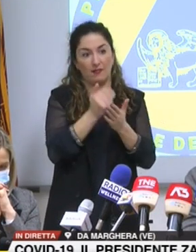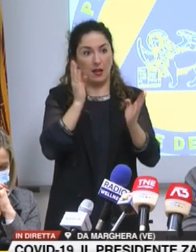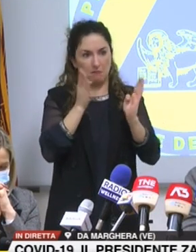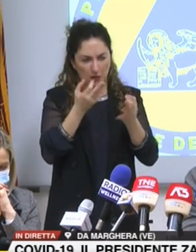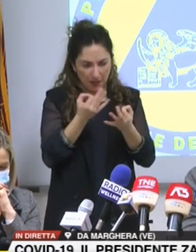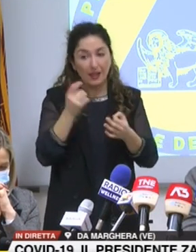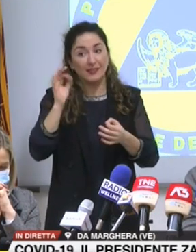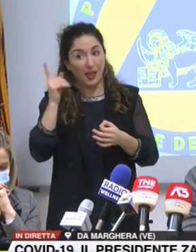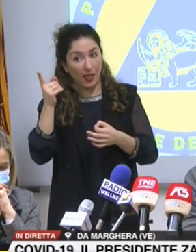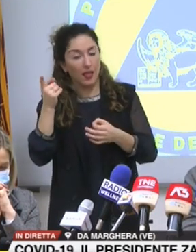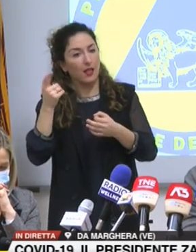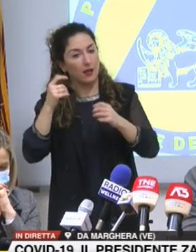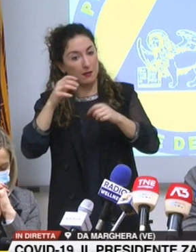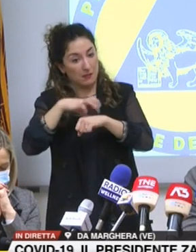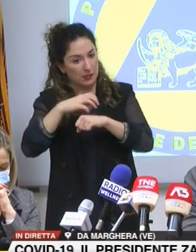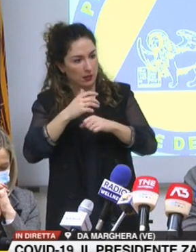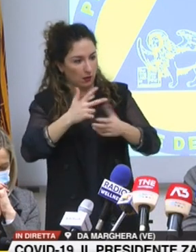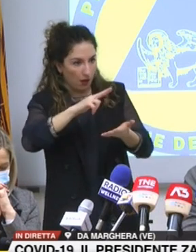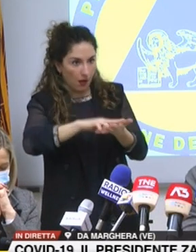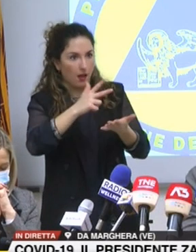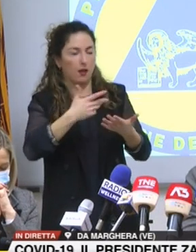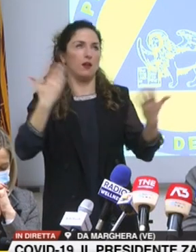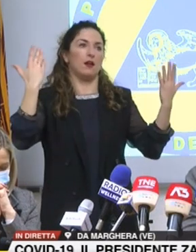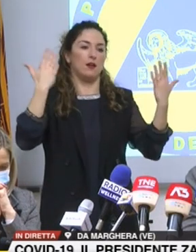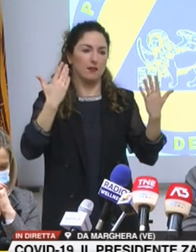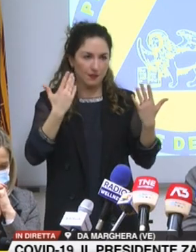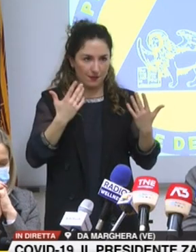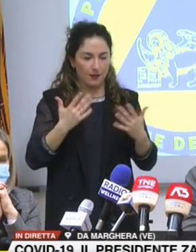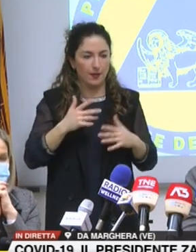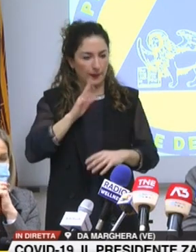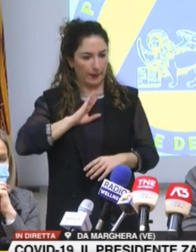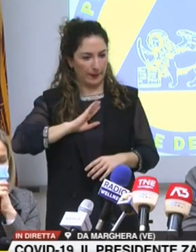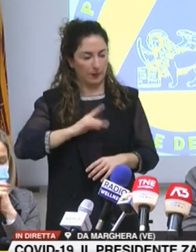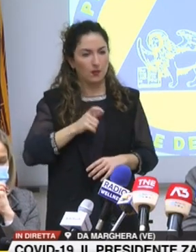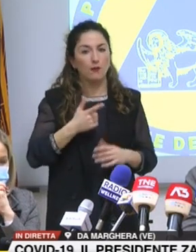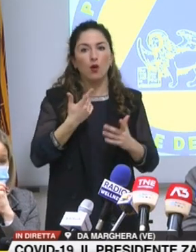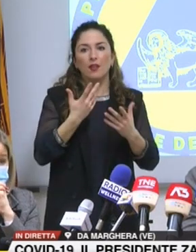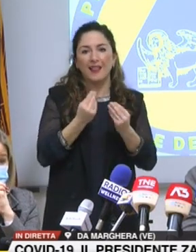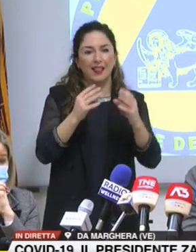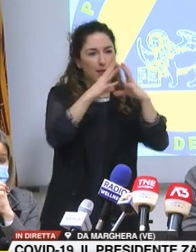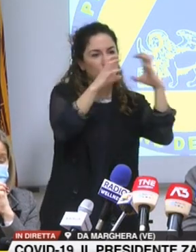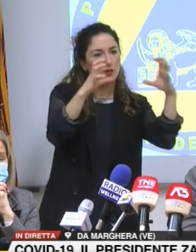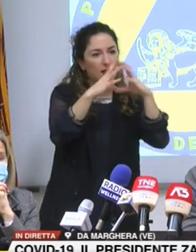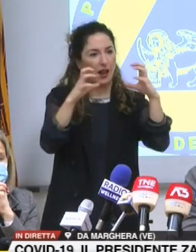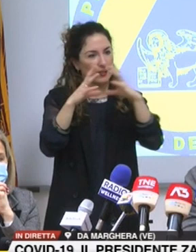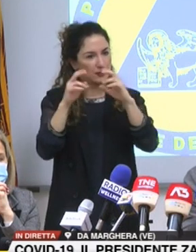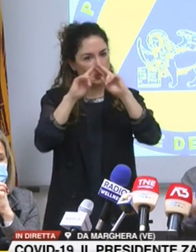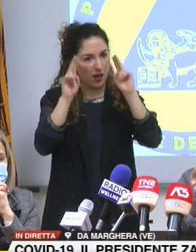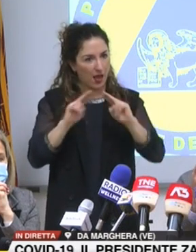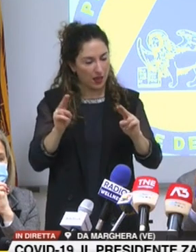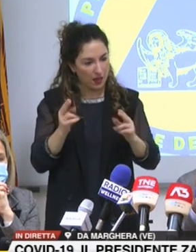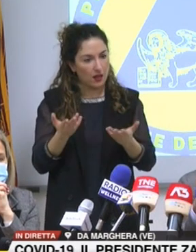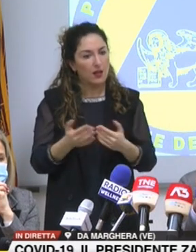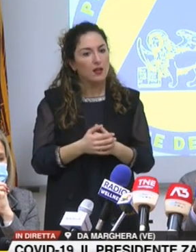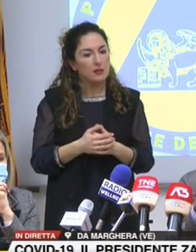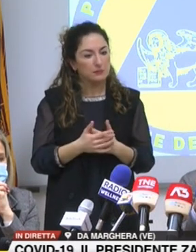autorizzarlo, capite che si apre un mondo, perché diciamolo fino in fondo, ormai tutte le multinazionali della diagnostica hanno